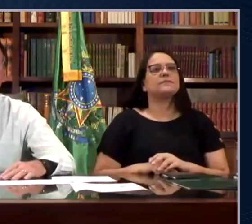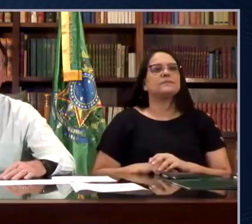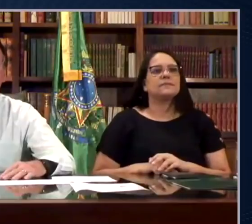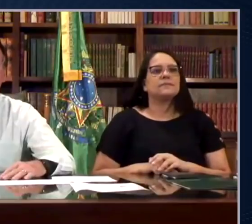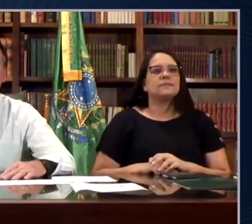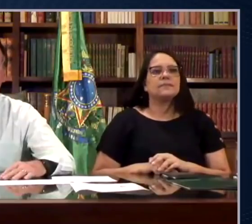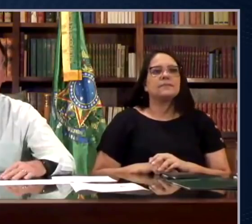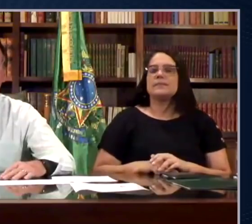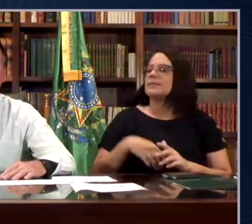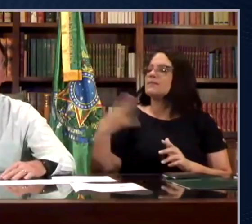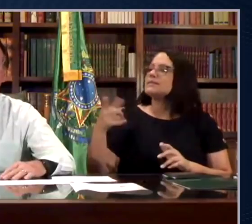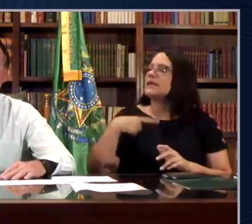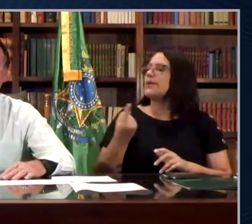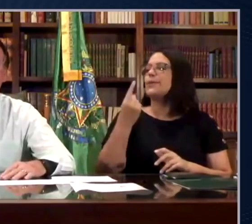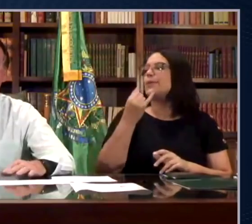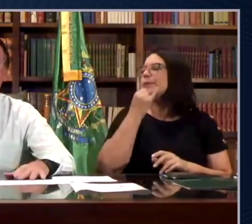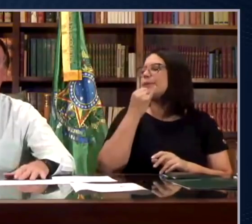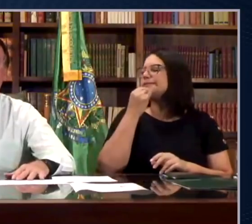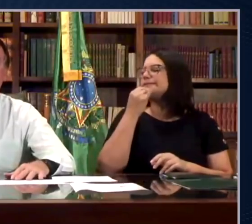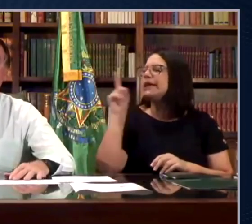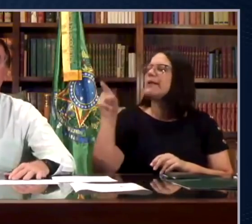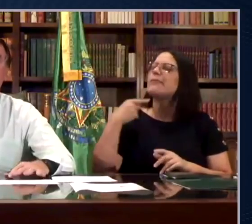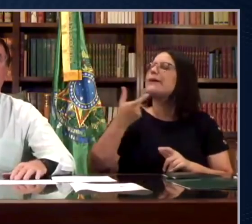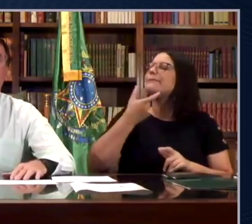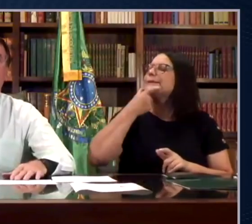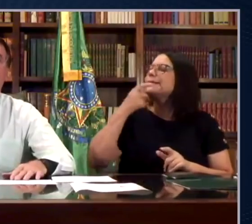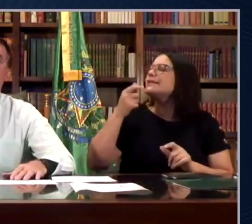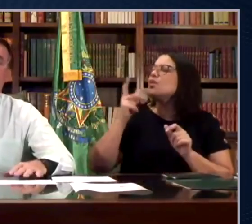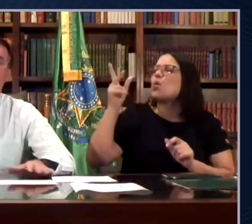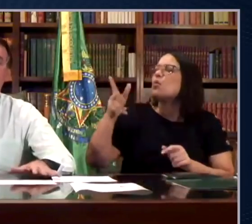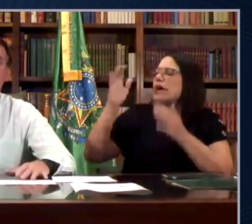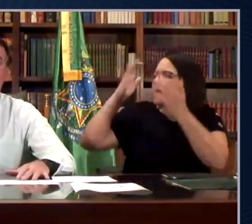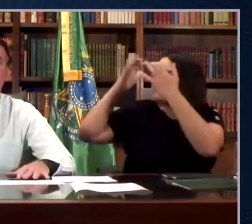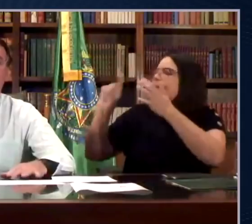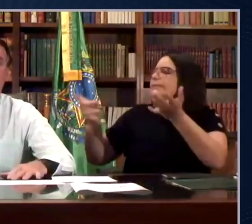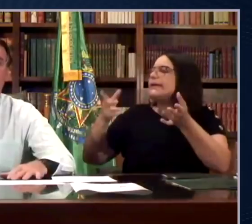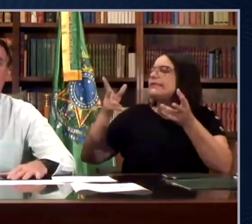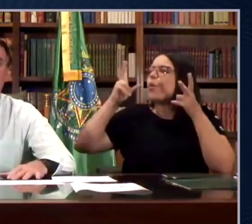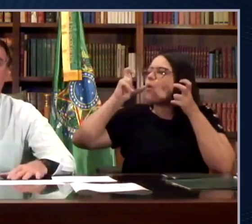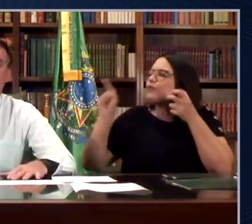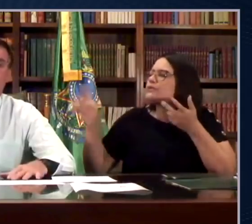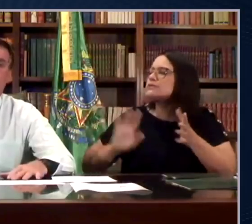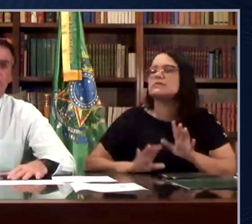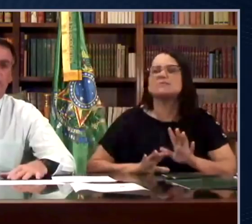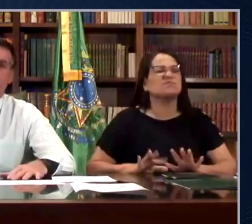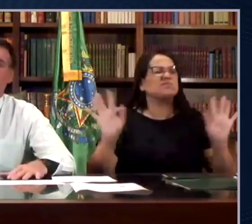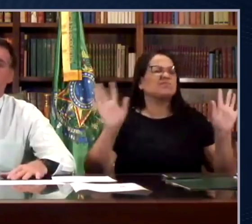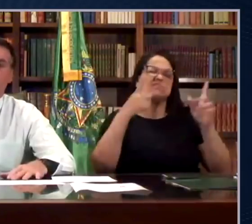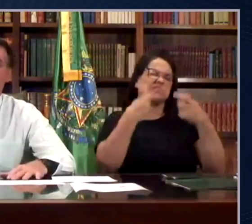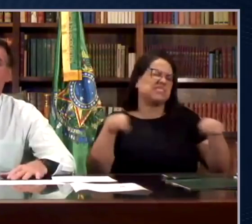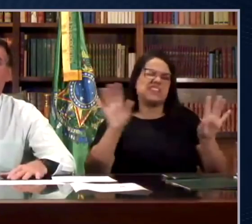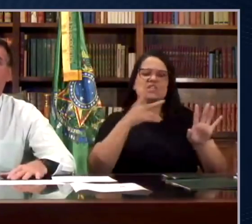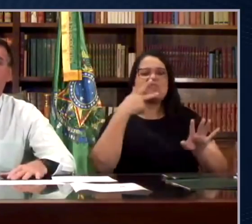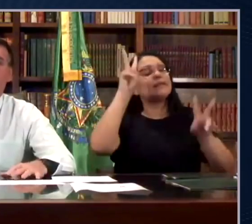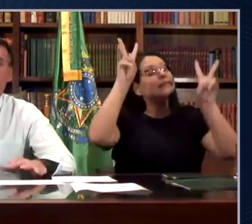Tem algum exemplo de algum momento em que ele não ouviu o senhor e deveria ter feito outra coisa? Eu acho que tudo que eu já falei aqui, isolamento